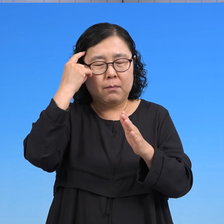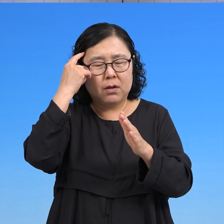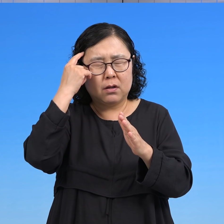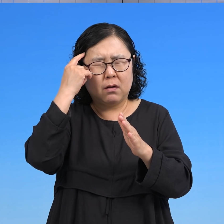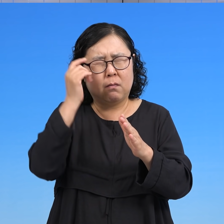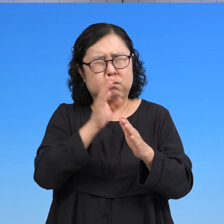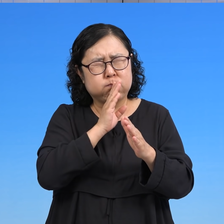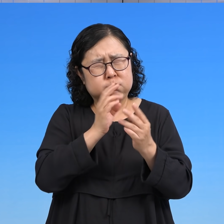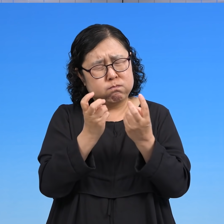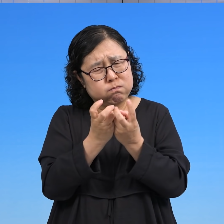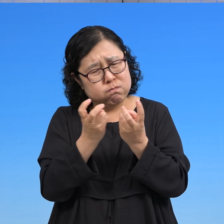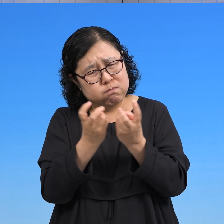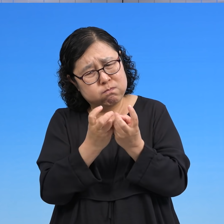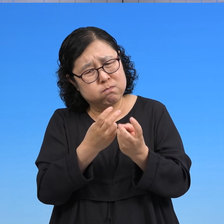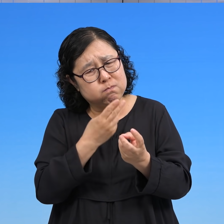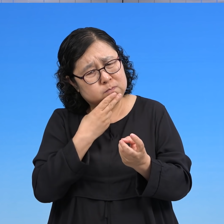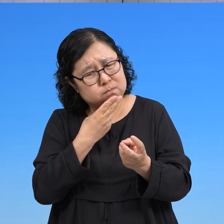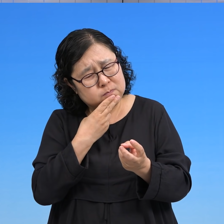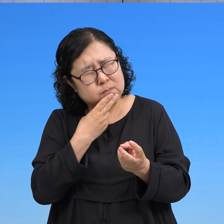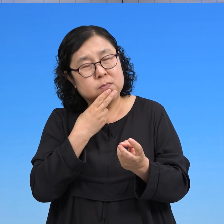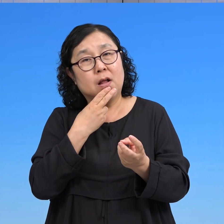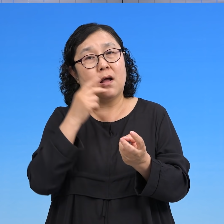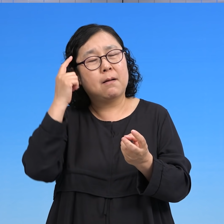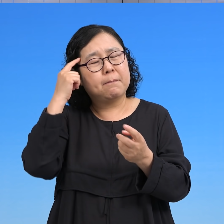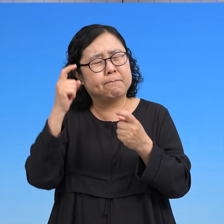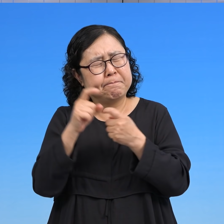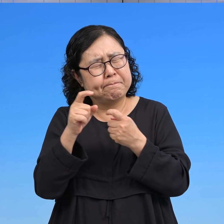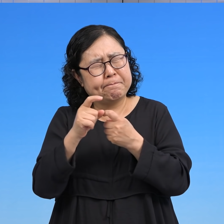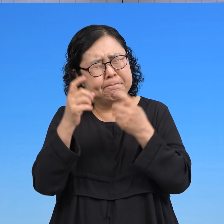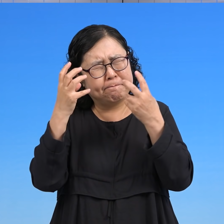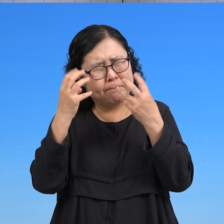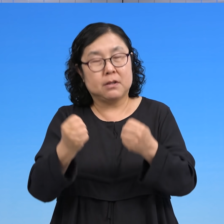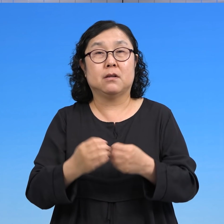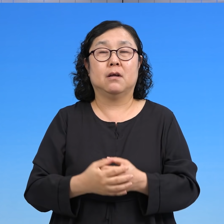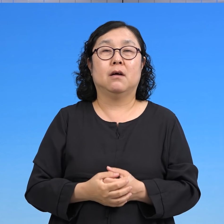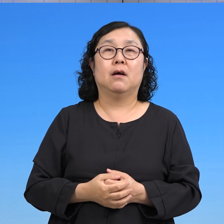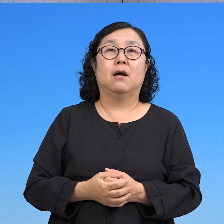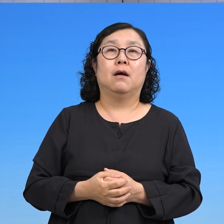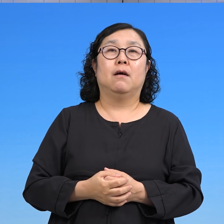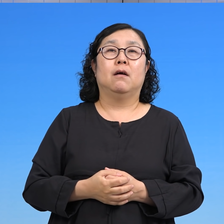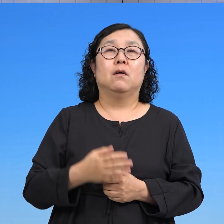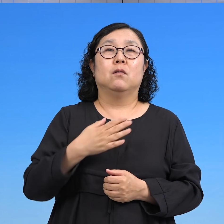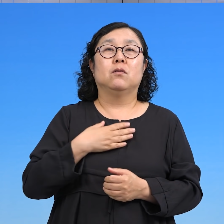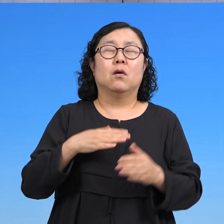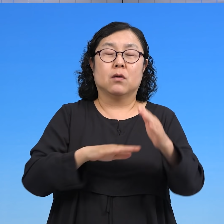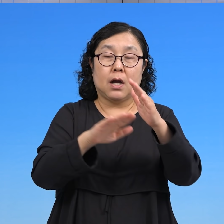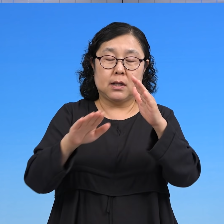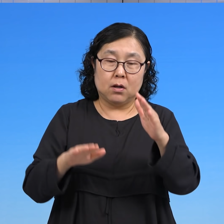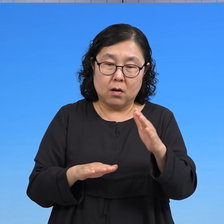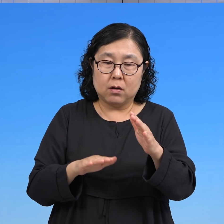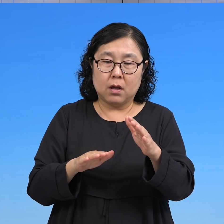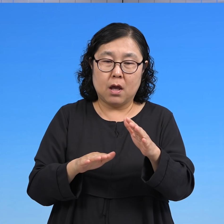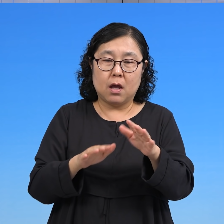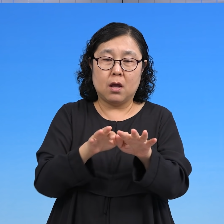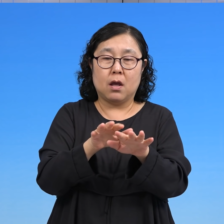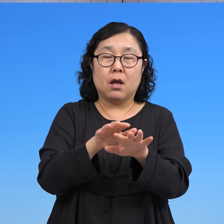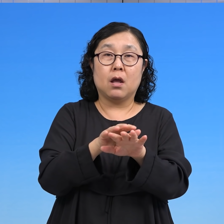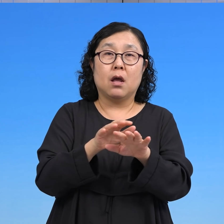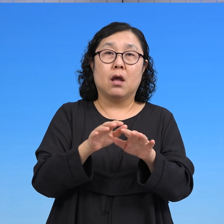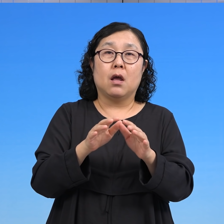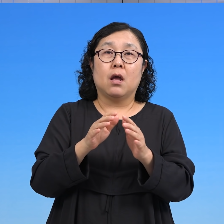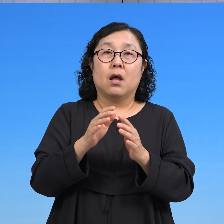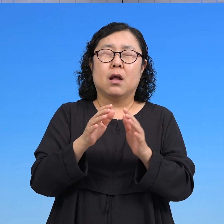없는 건가? 정말 대안은 없는 건가? 이 고민을 많이 했습니다. 왜냐하면 저도 가정의